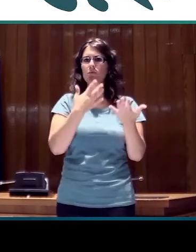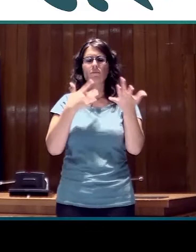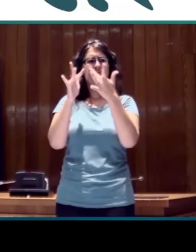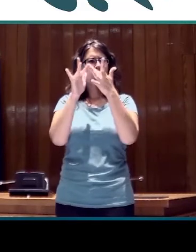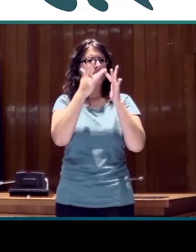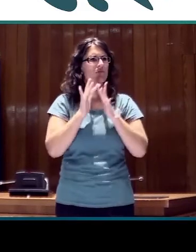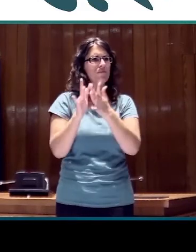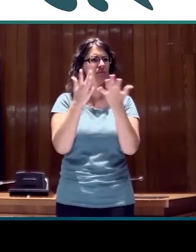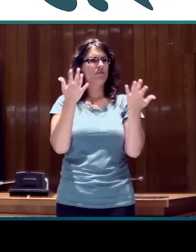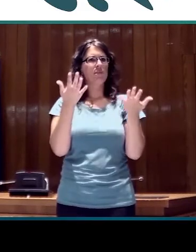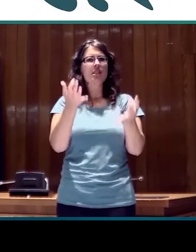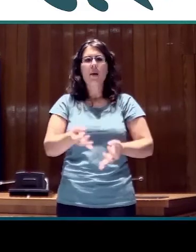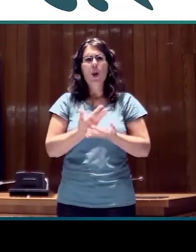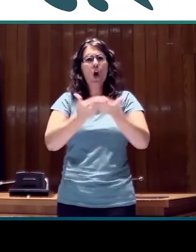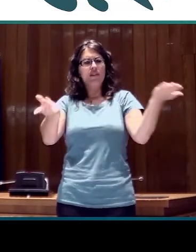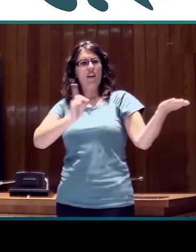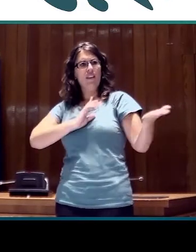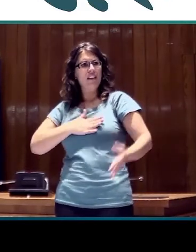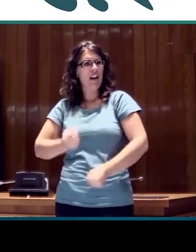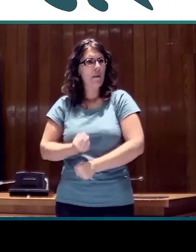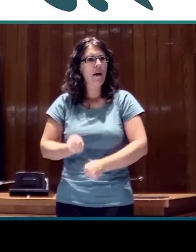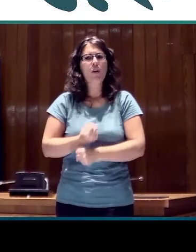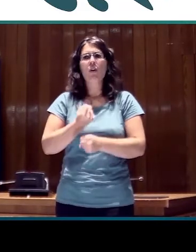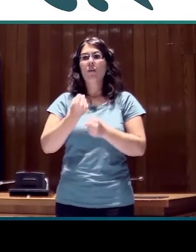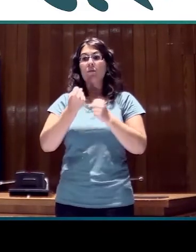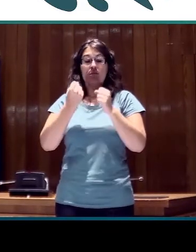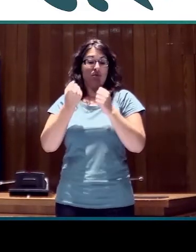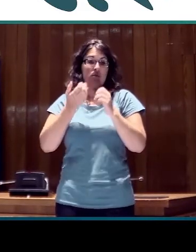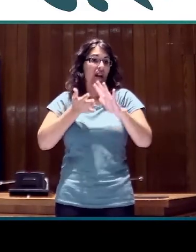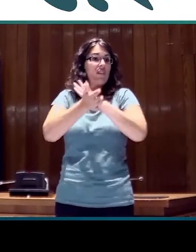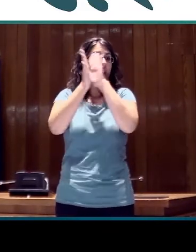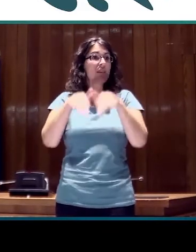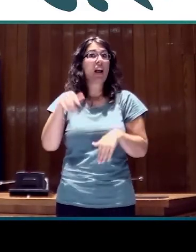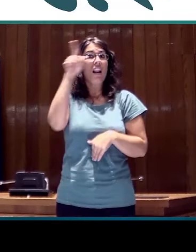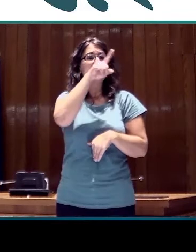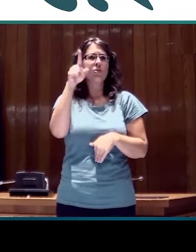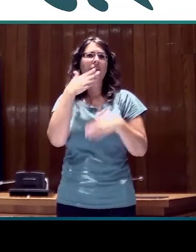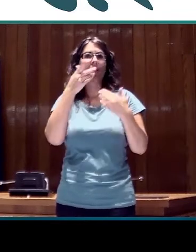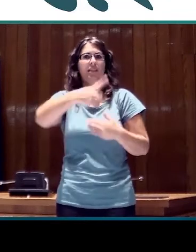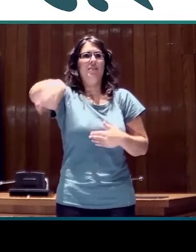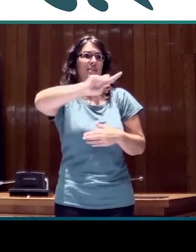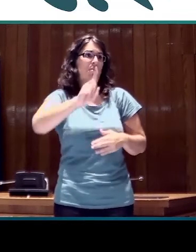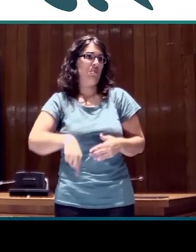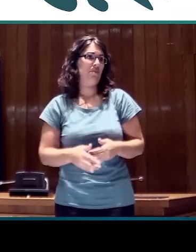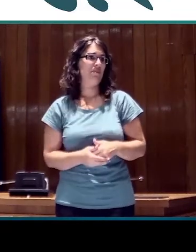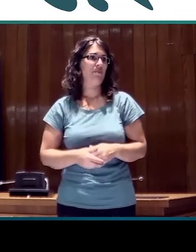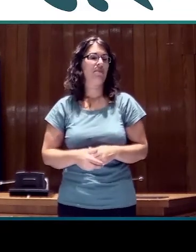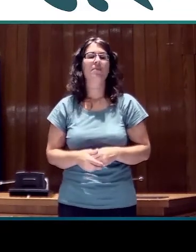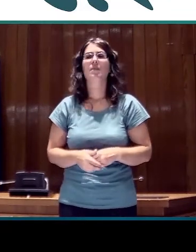el conjunto de nuestro trabajo que es sin ninguna duda fruto de vuestro trabajo hay muchas cosas que hacer